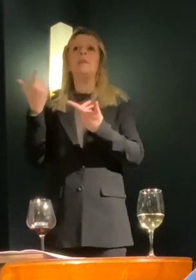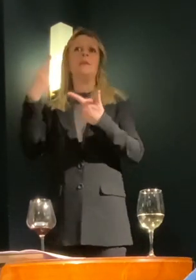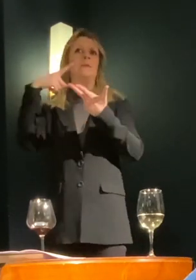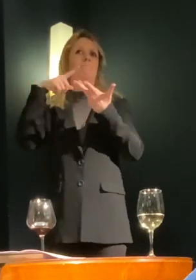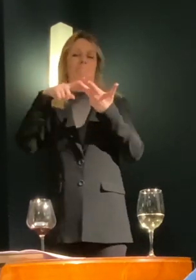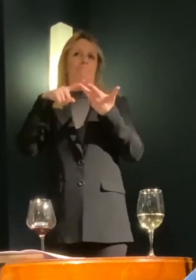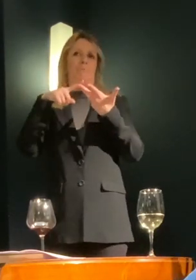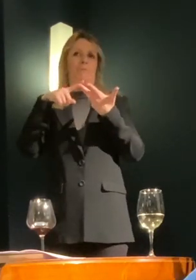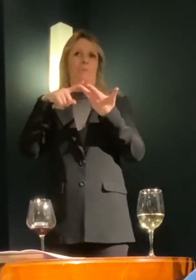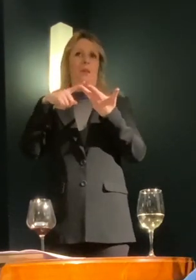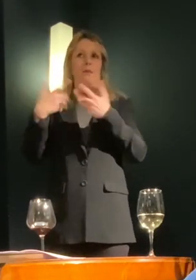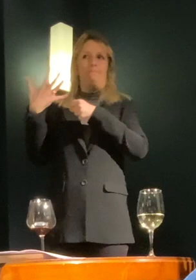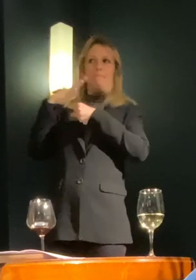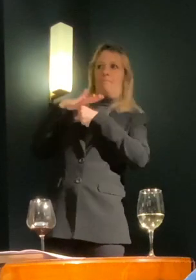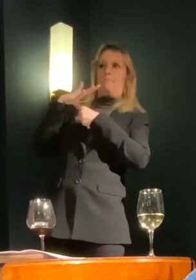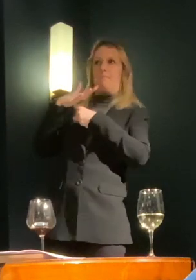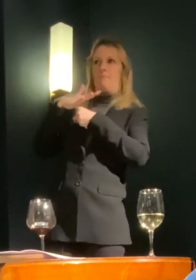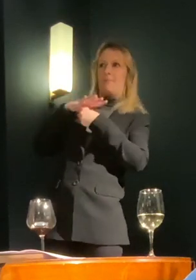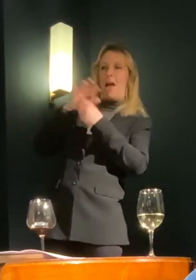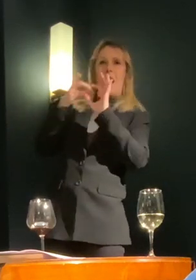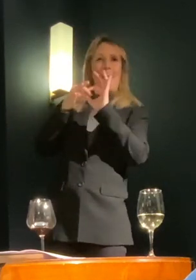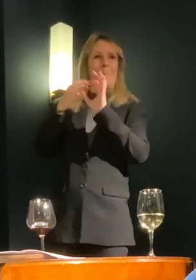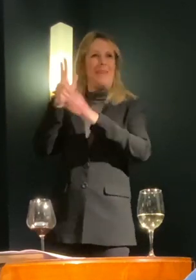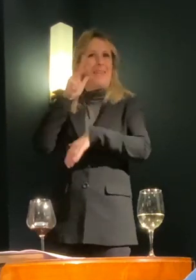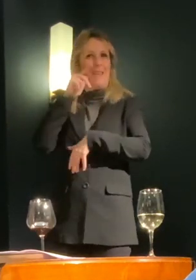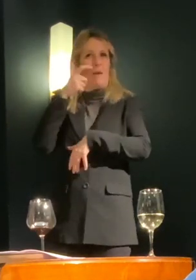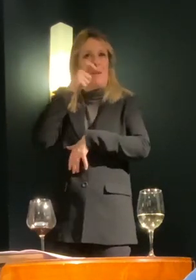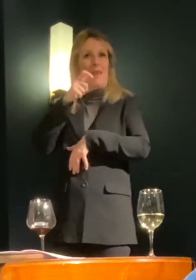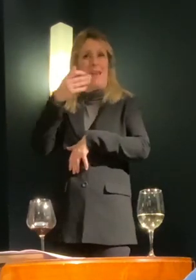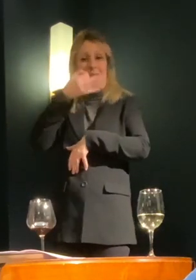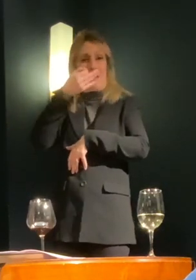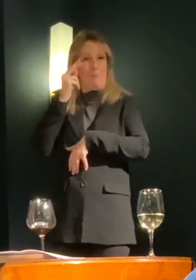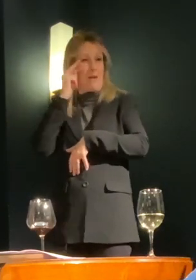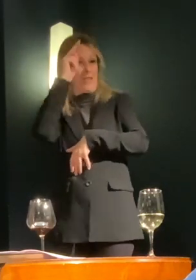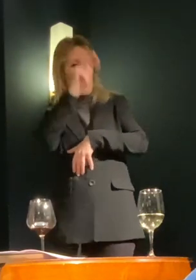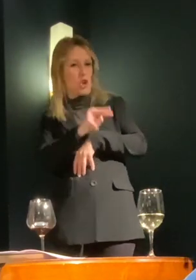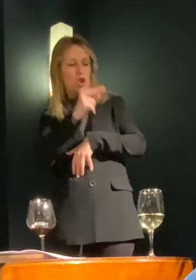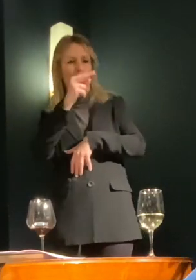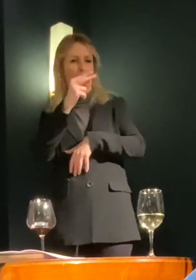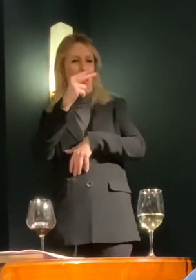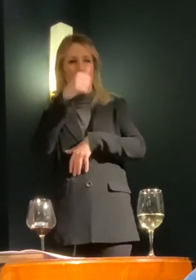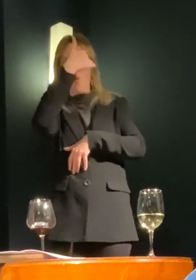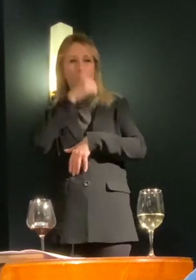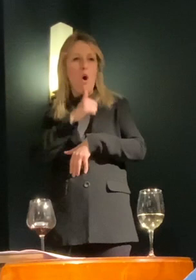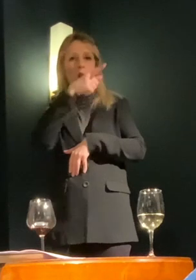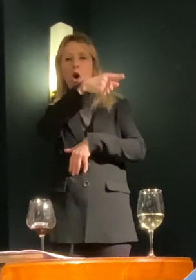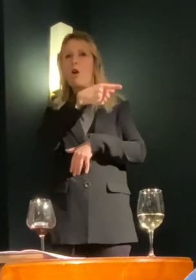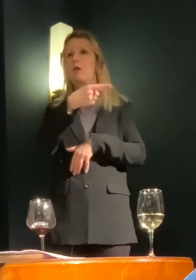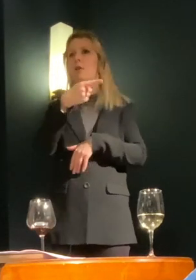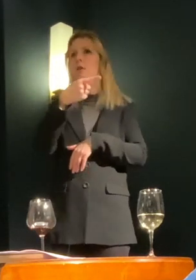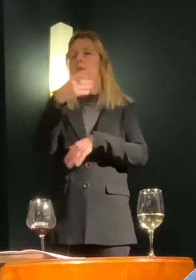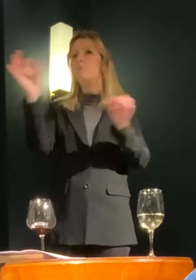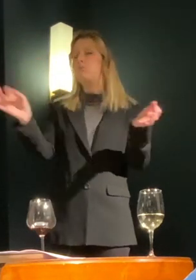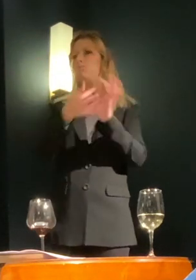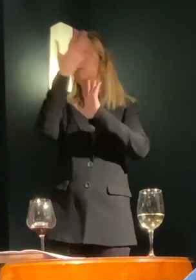pressioni soprattutto delle amiche che lo hanno sempre visto in un determinato ruolo, e a un certo punto si ritrovano un Valerio che cambia forma